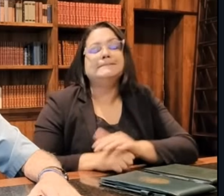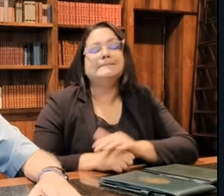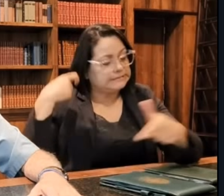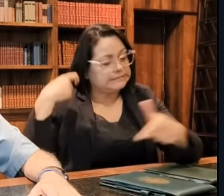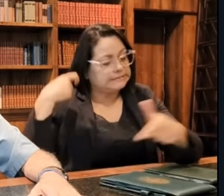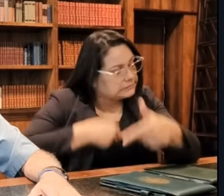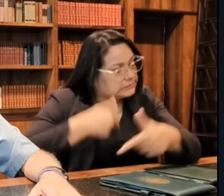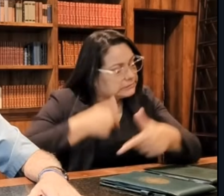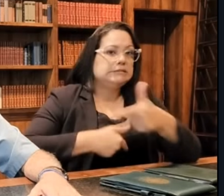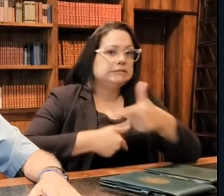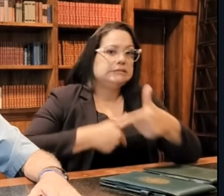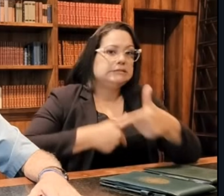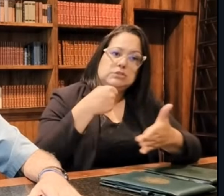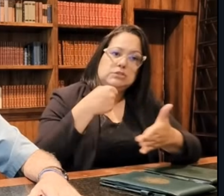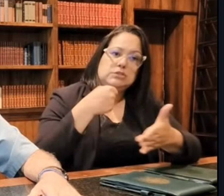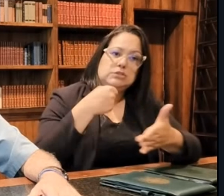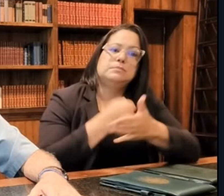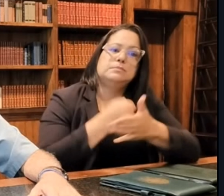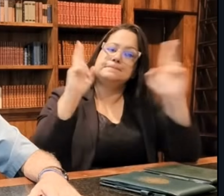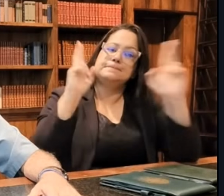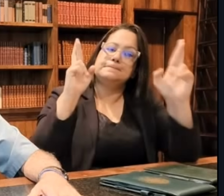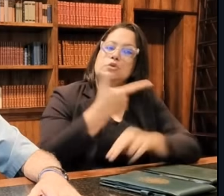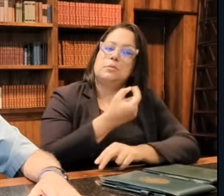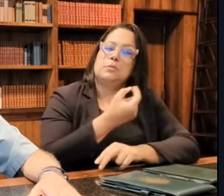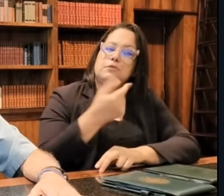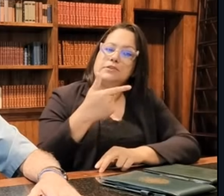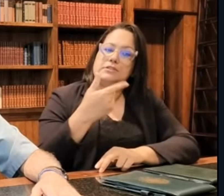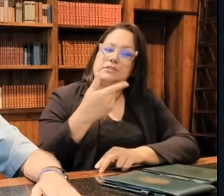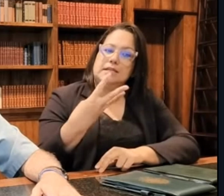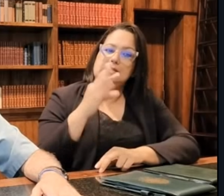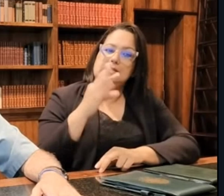mas um bom 2023 a todos.